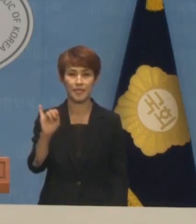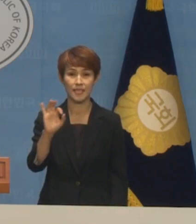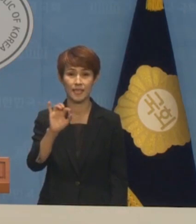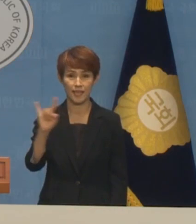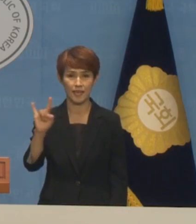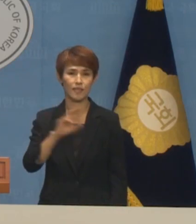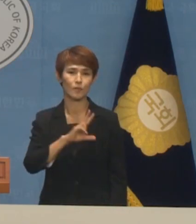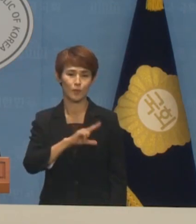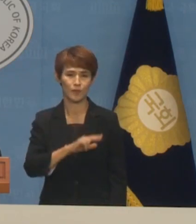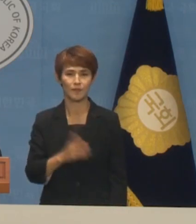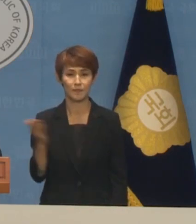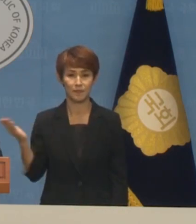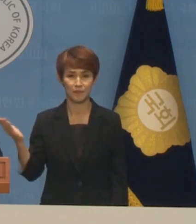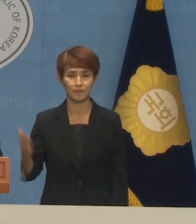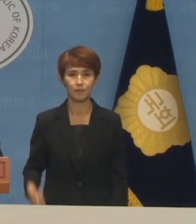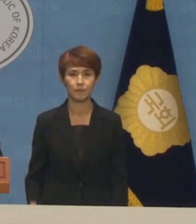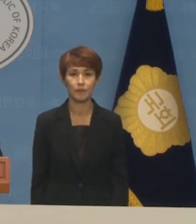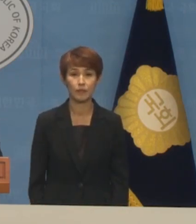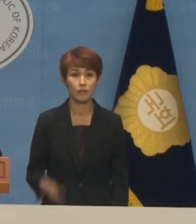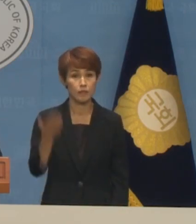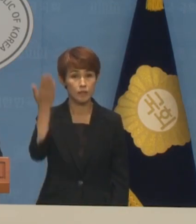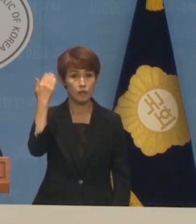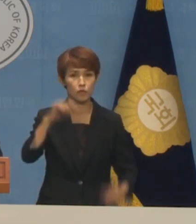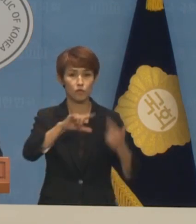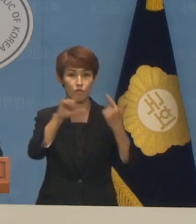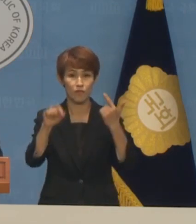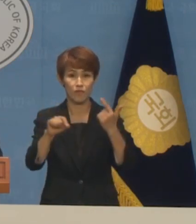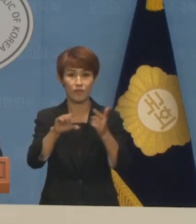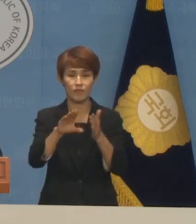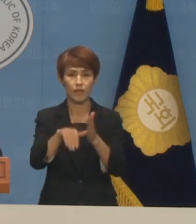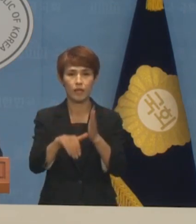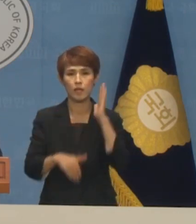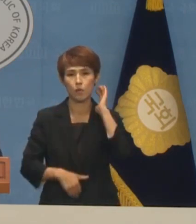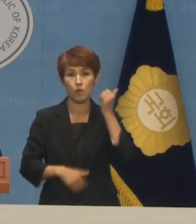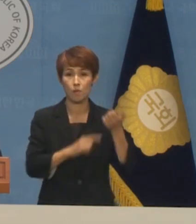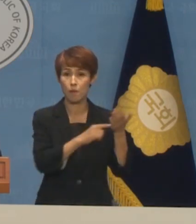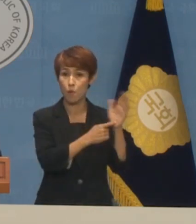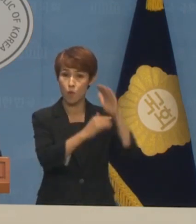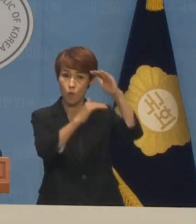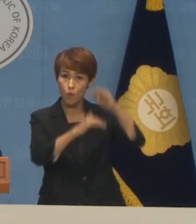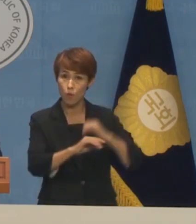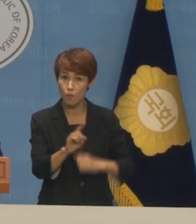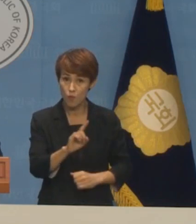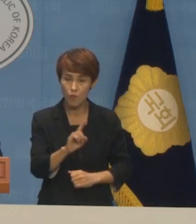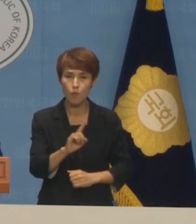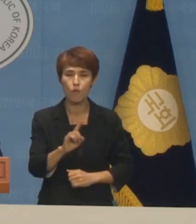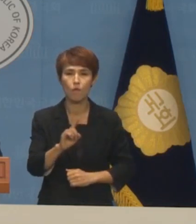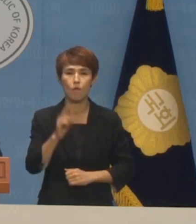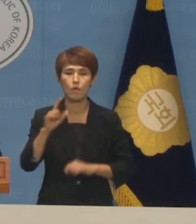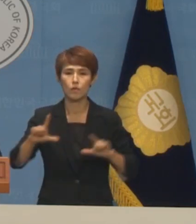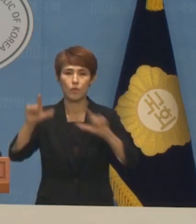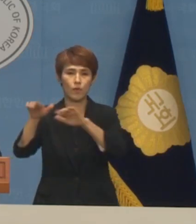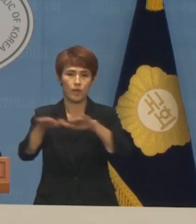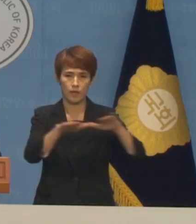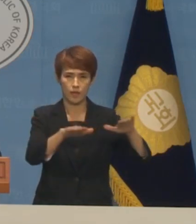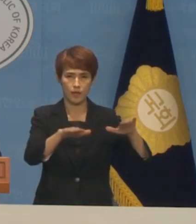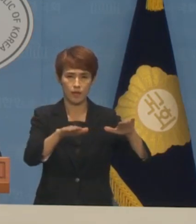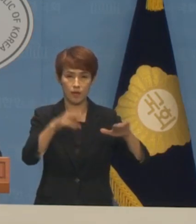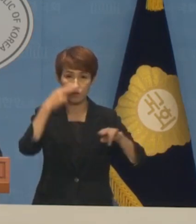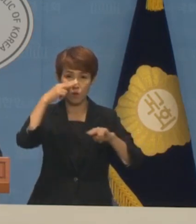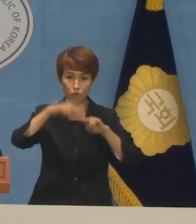저희가 지난 6월에 대통령께서 직접 발표한 동해 석유 시추 개발권과